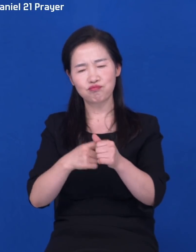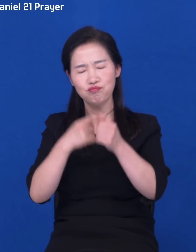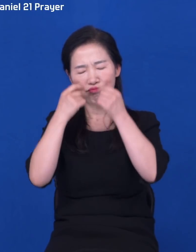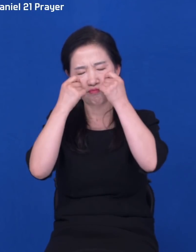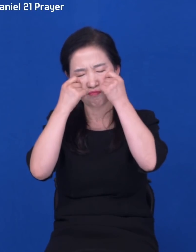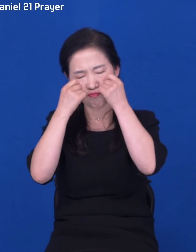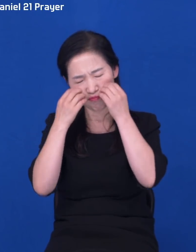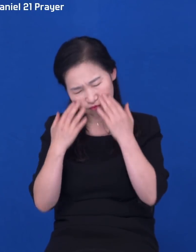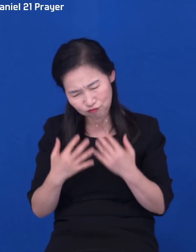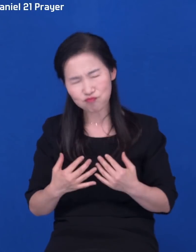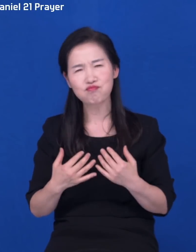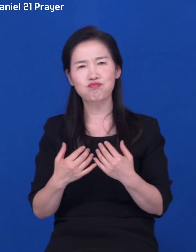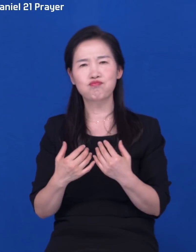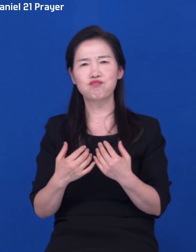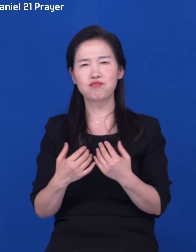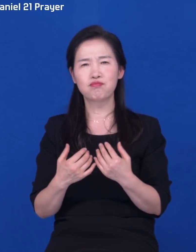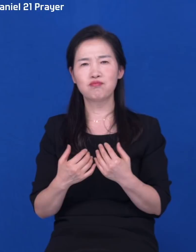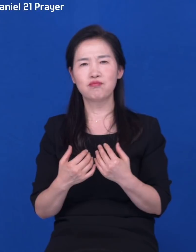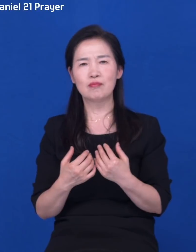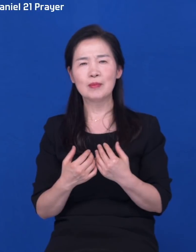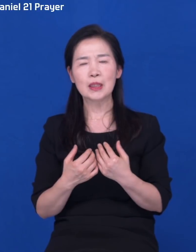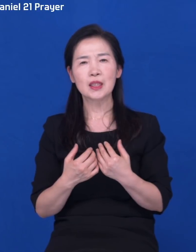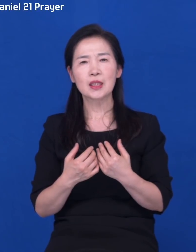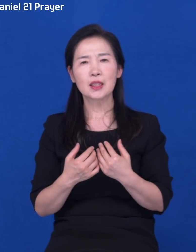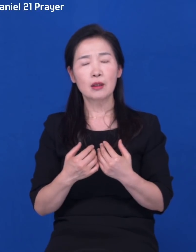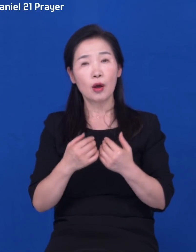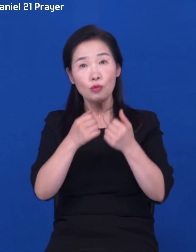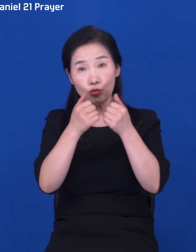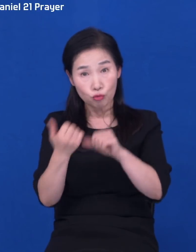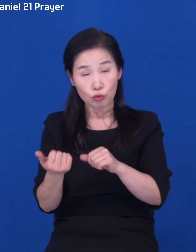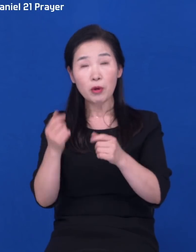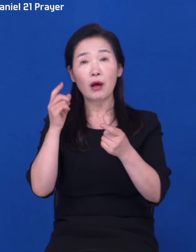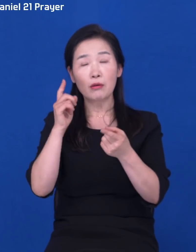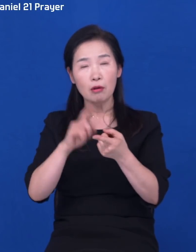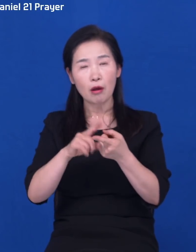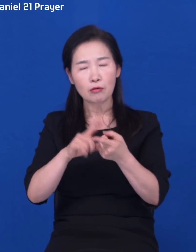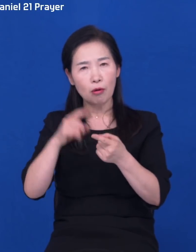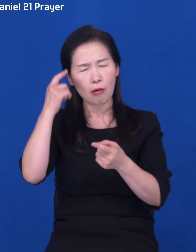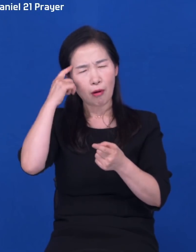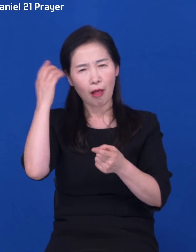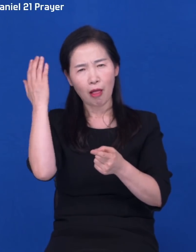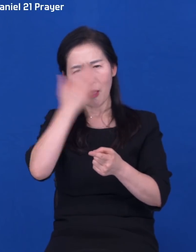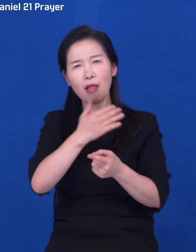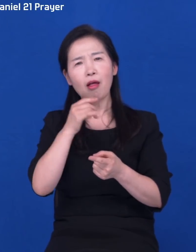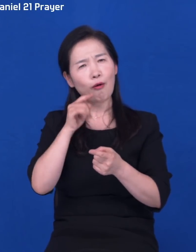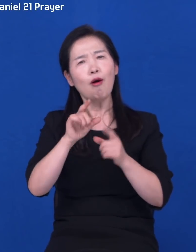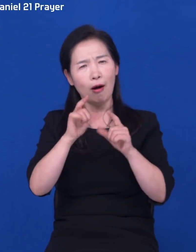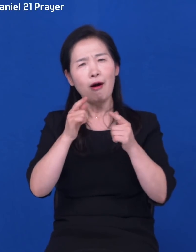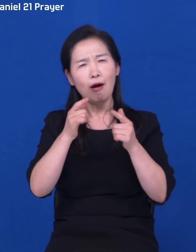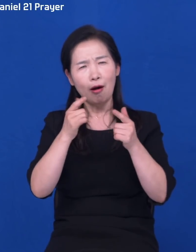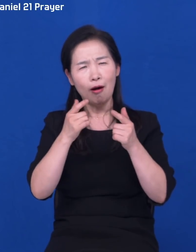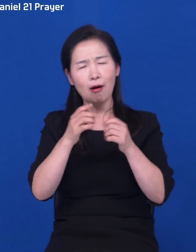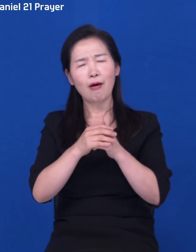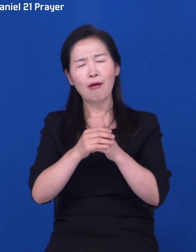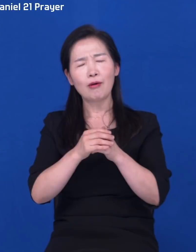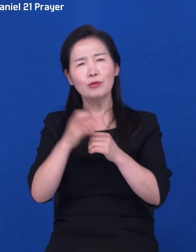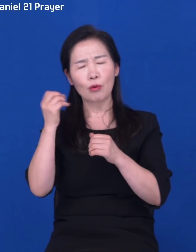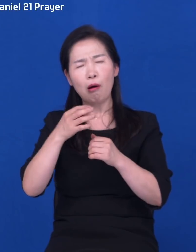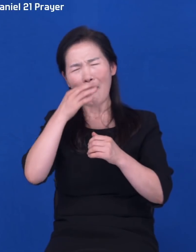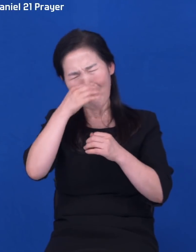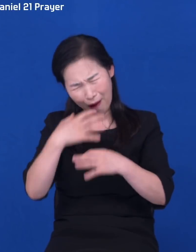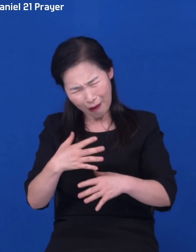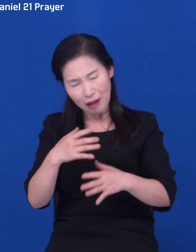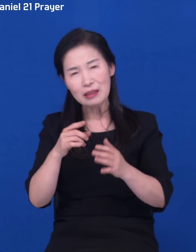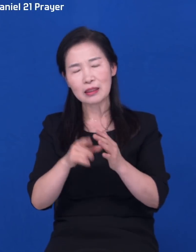그냥 죽음에 대해서 생각을 한 번도 안 해보고 산 건 아니고 힘들 때 죽고 싶다 이런 생각을 한